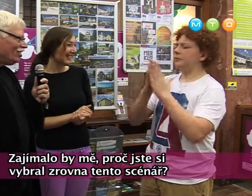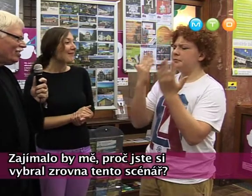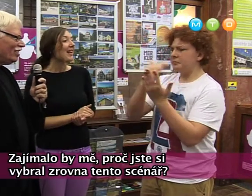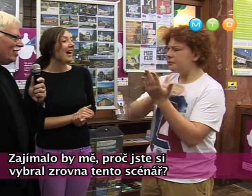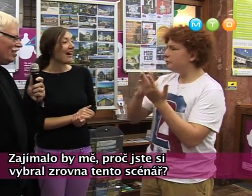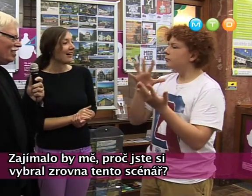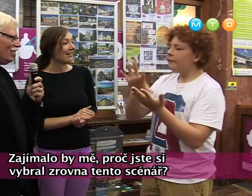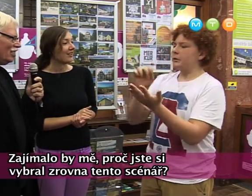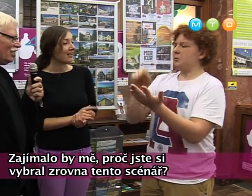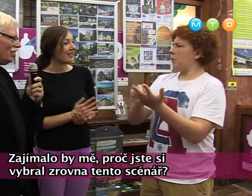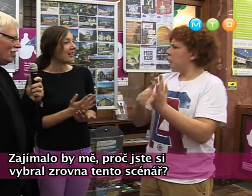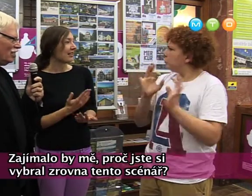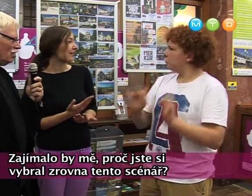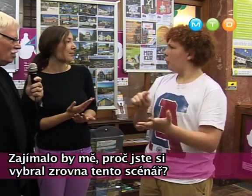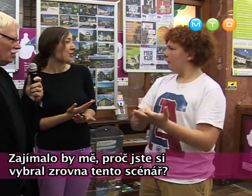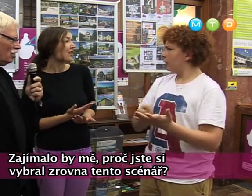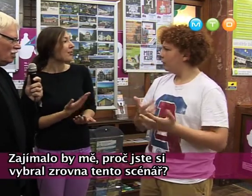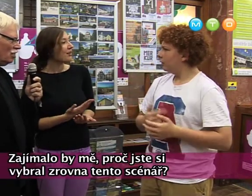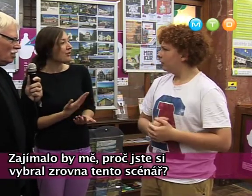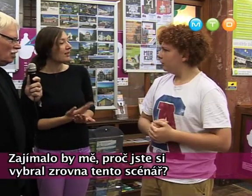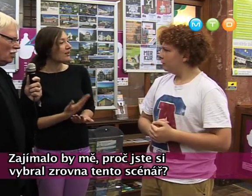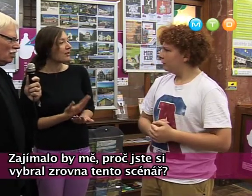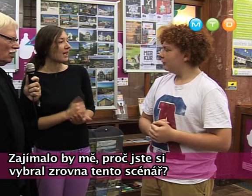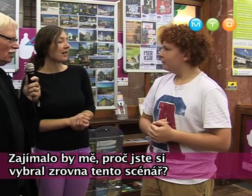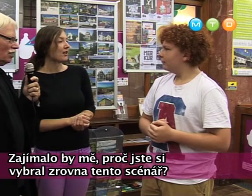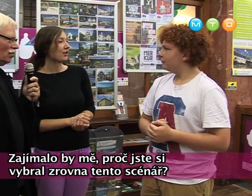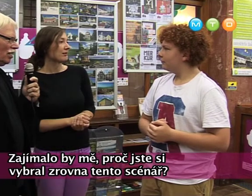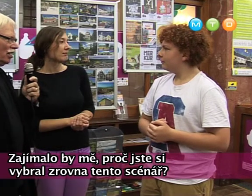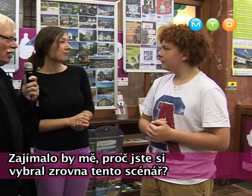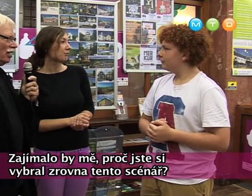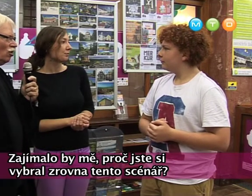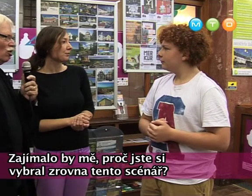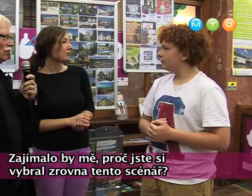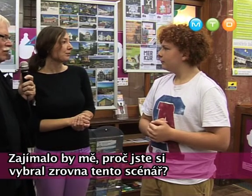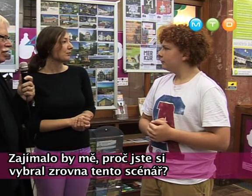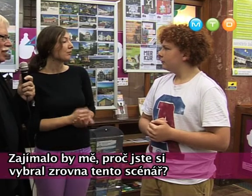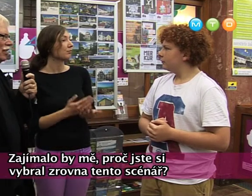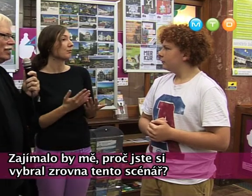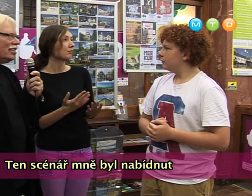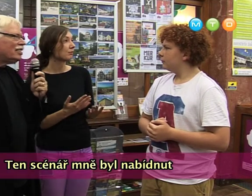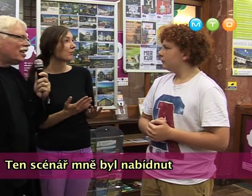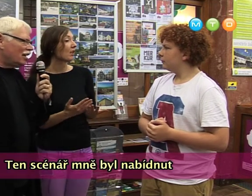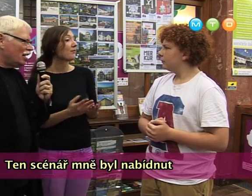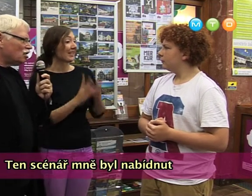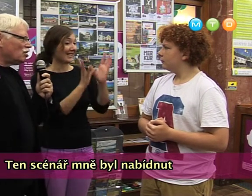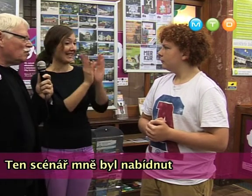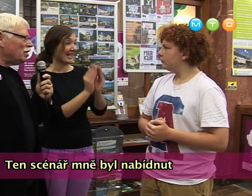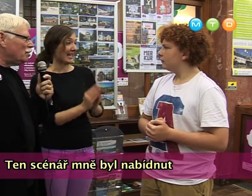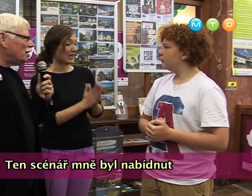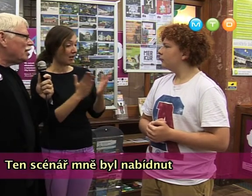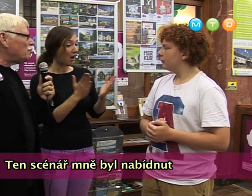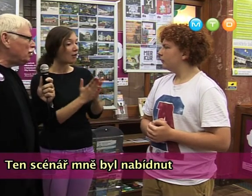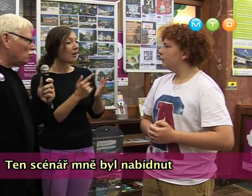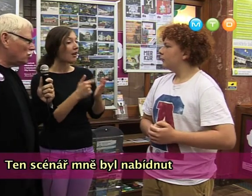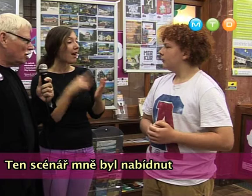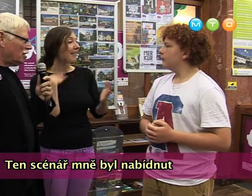Ano. A vlastně, proč jste si vybral zrovna tento scénář? No, ten scénář mě